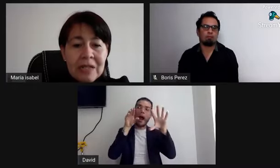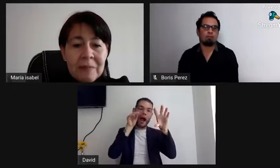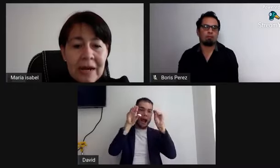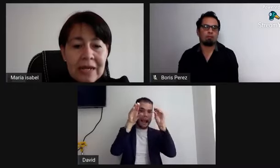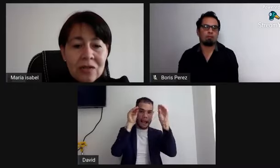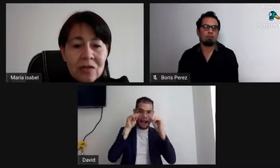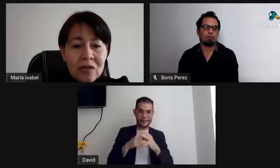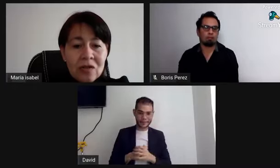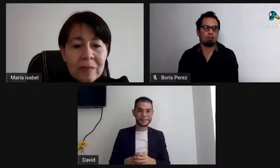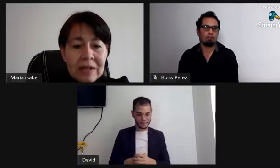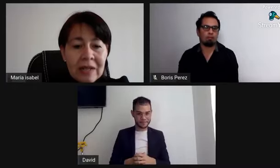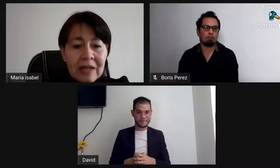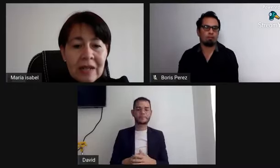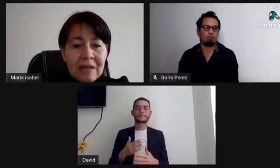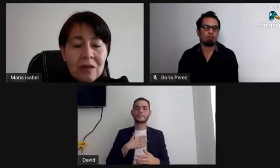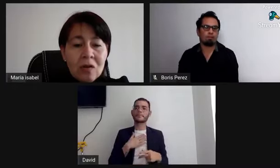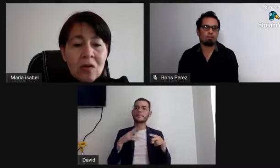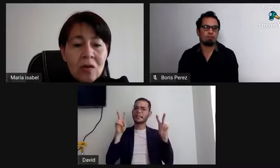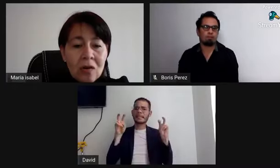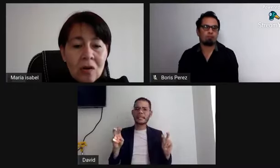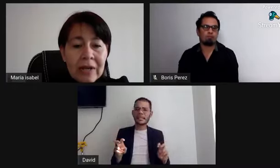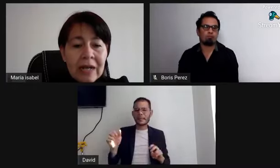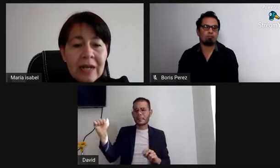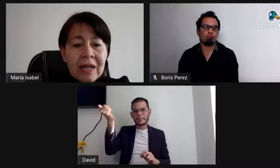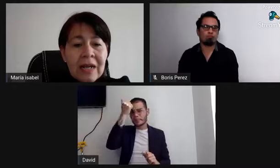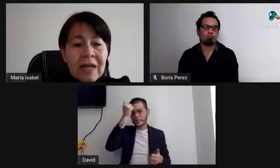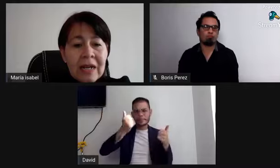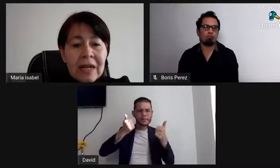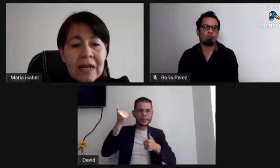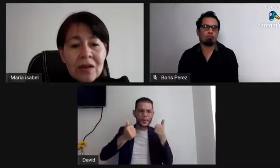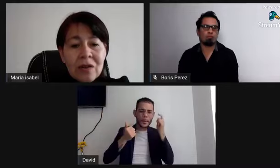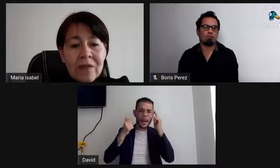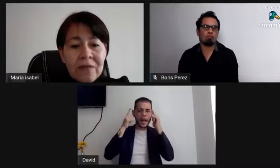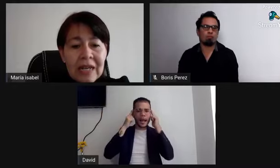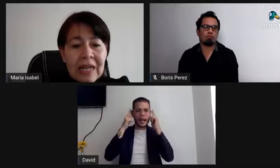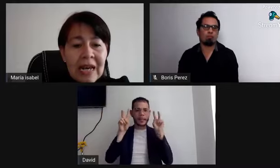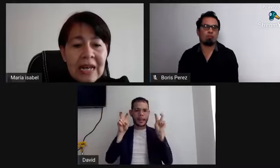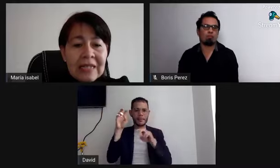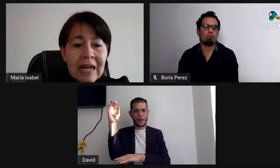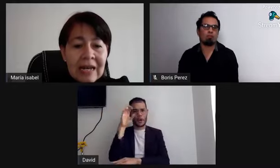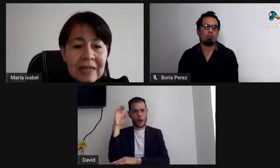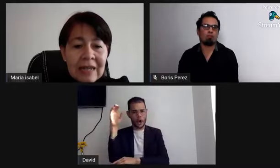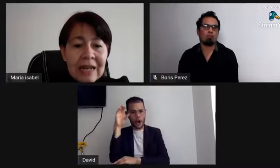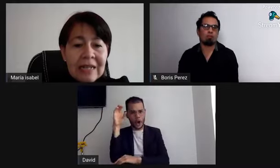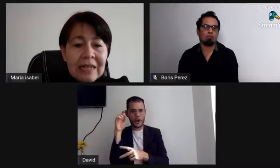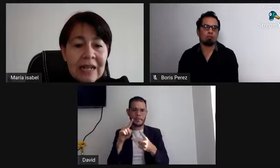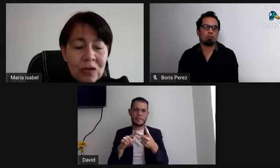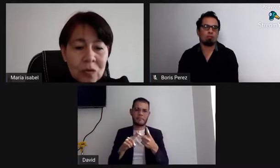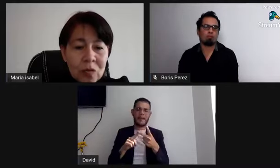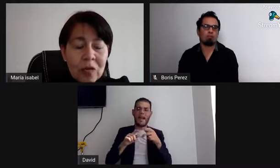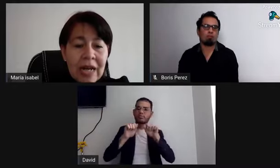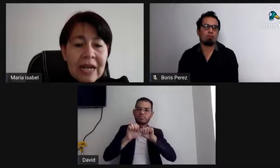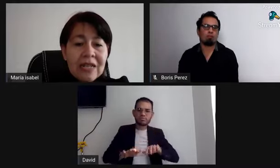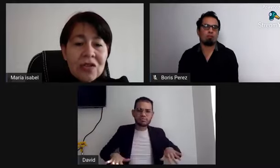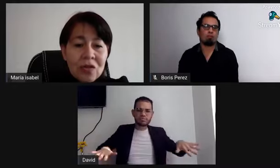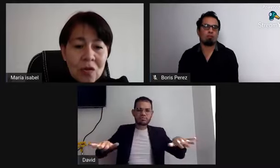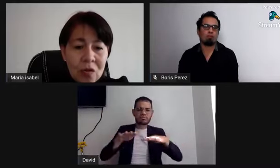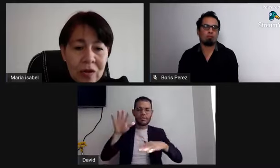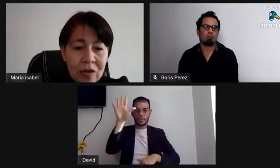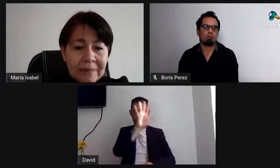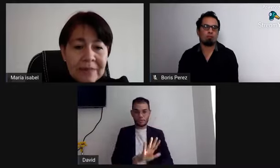temáticas principales son los temas que tienen que ver con Colombia, la geografía, las artes, la literatura,